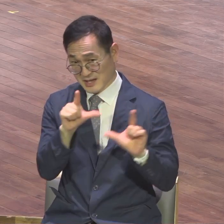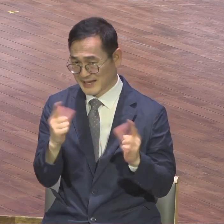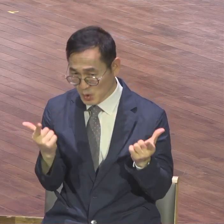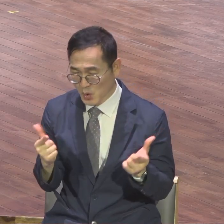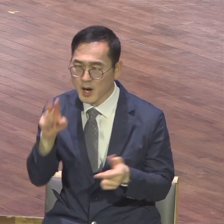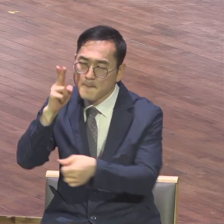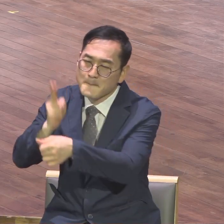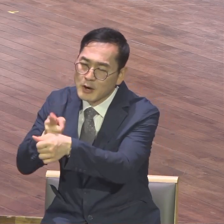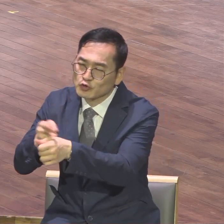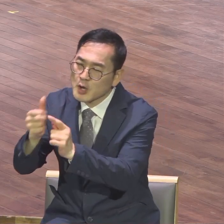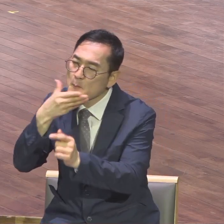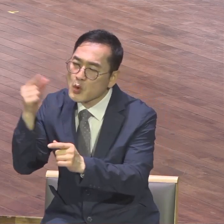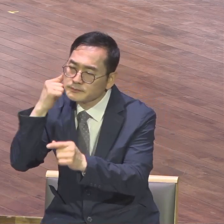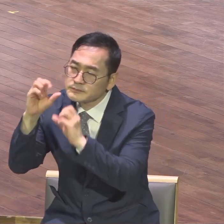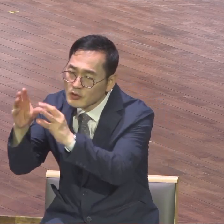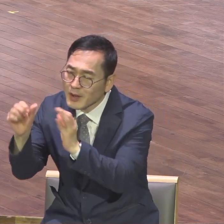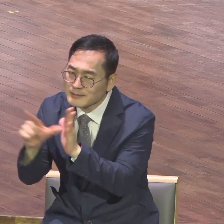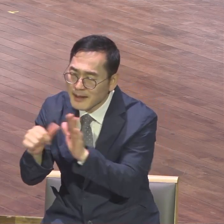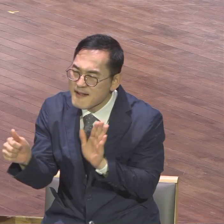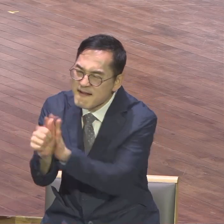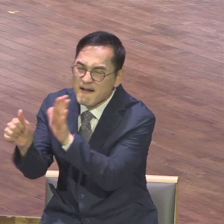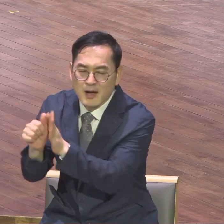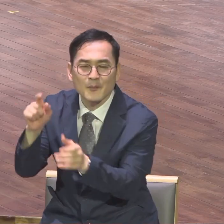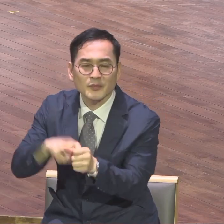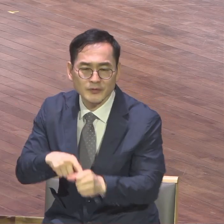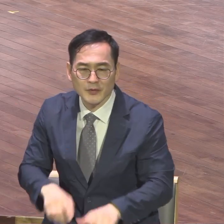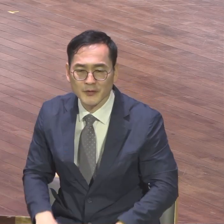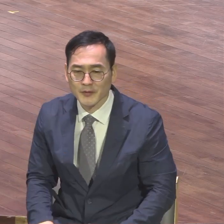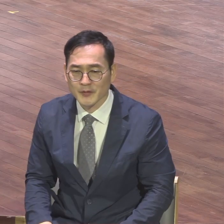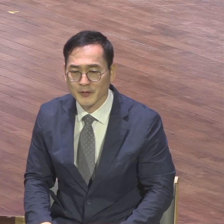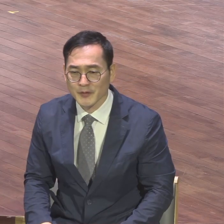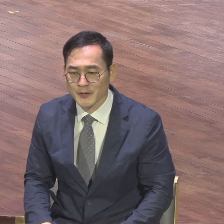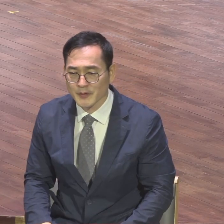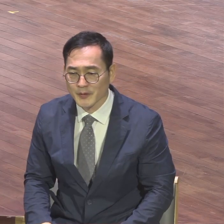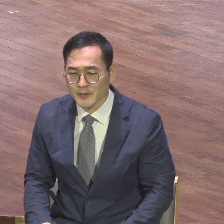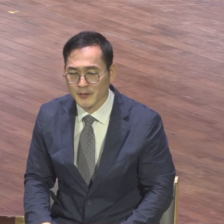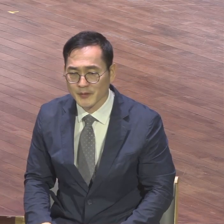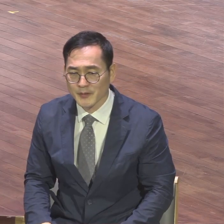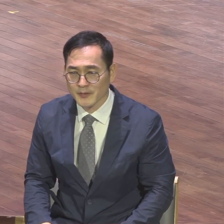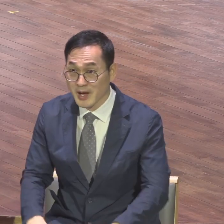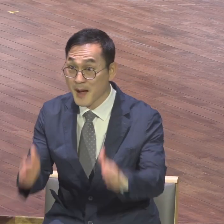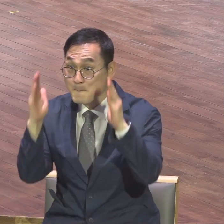바울을 위해서 존재하는 것이다. 그래서 거기에 방향 맞춰서 계속 나가는 겁니다.